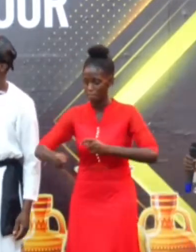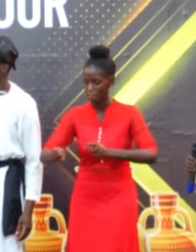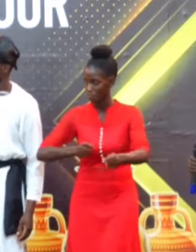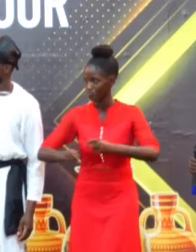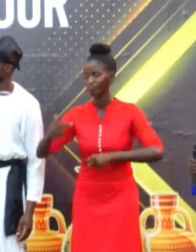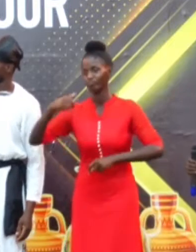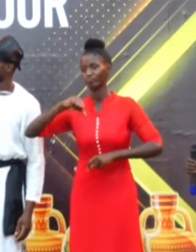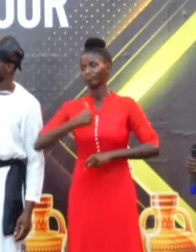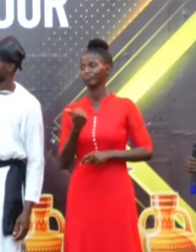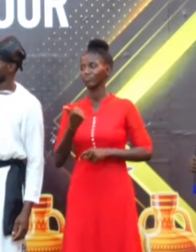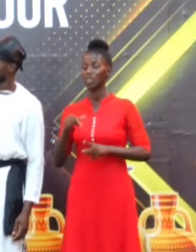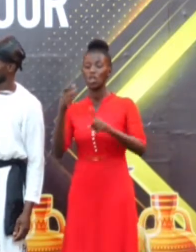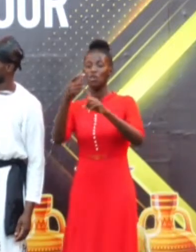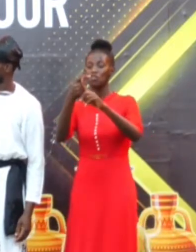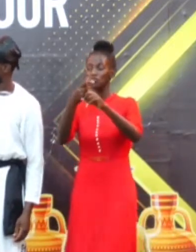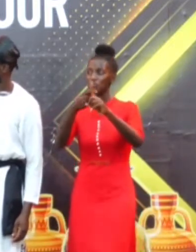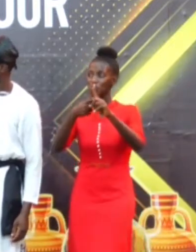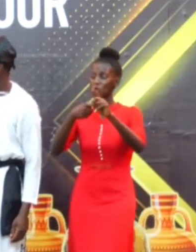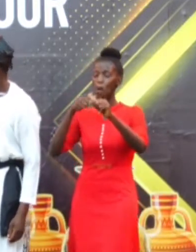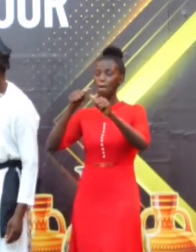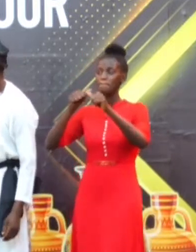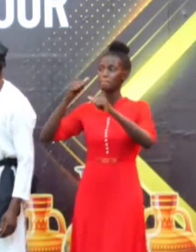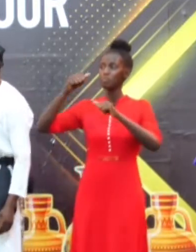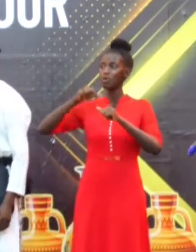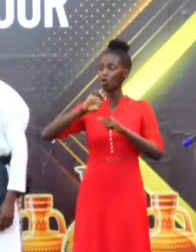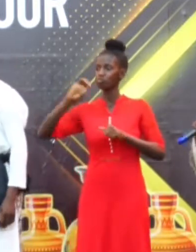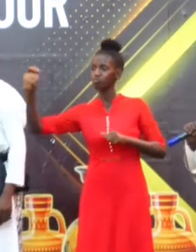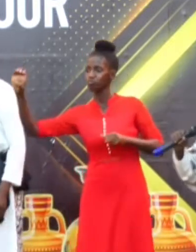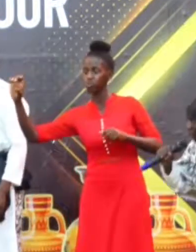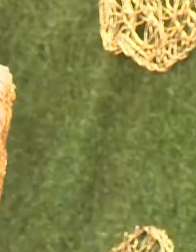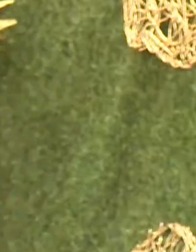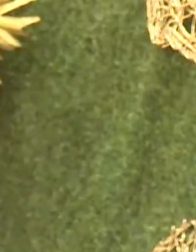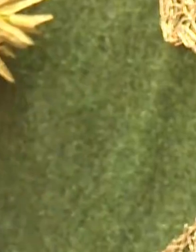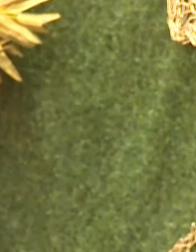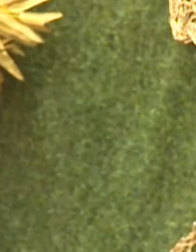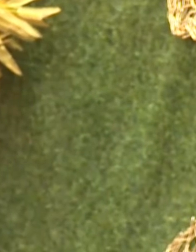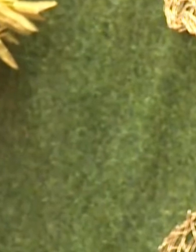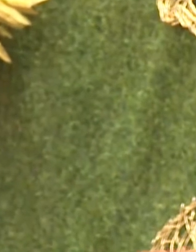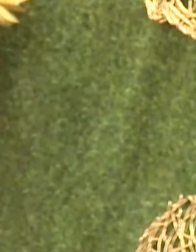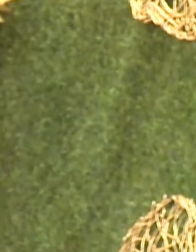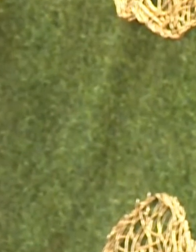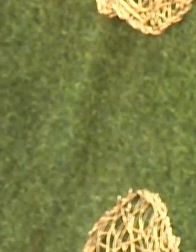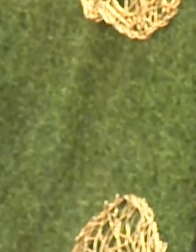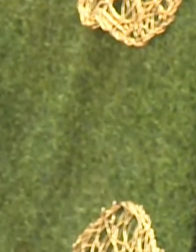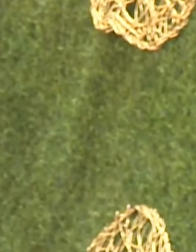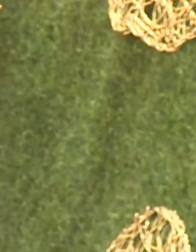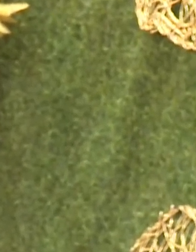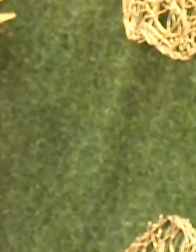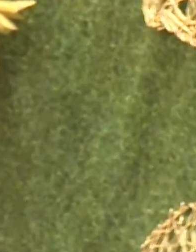fuga okuva ebuyindi paka ebwesiyopya obeera omulamu ayi kabaka akaswero kyogamba